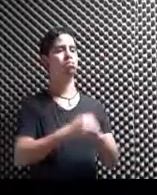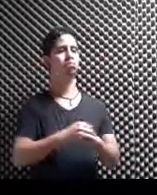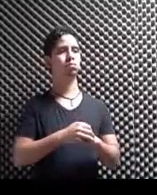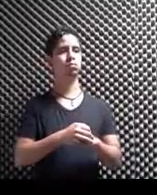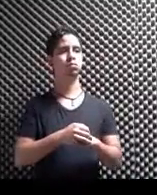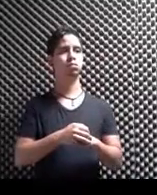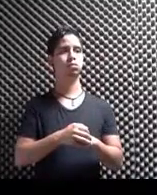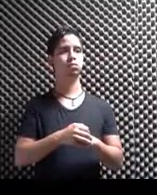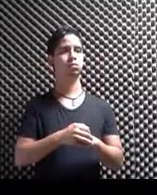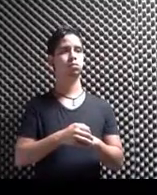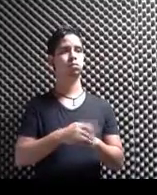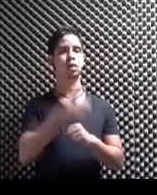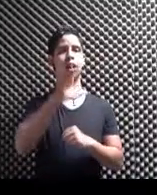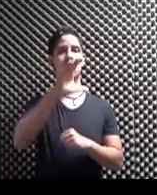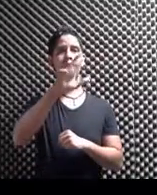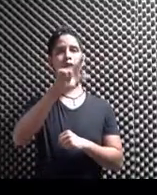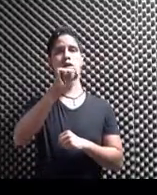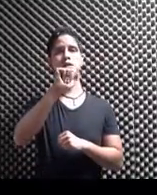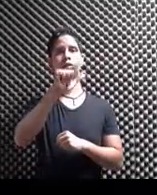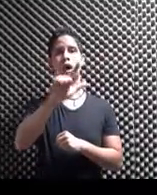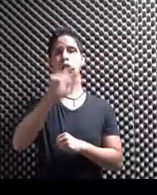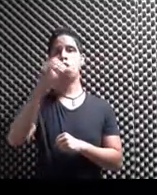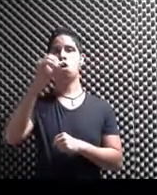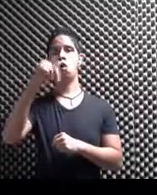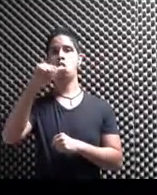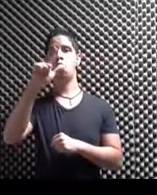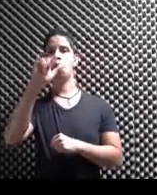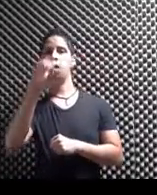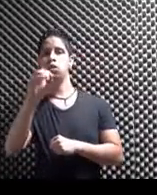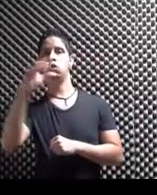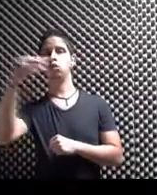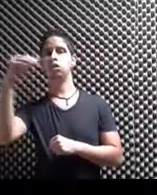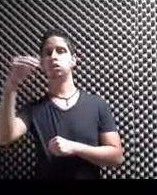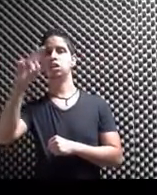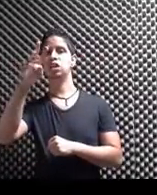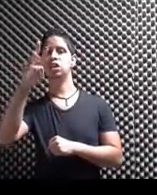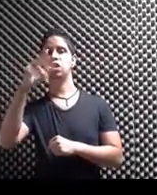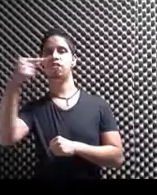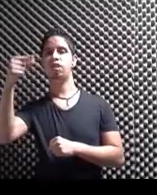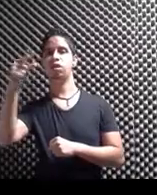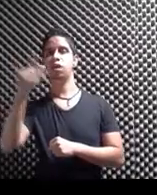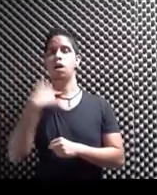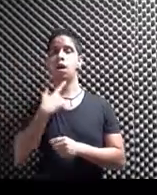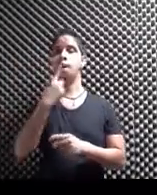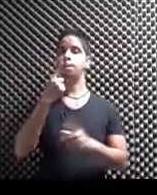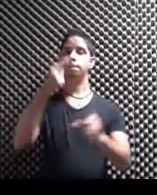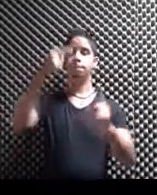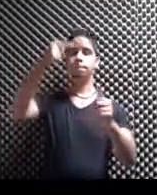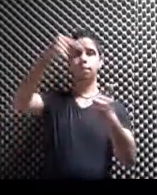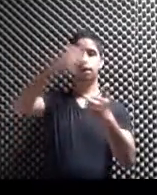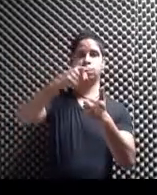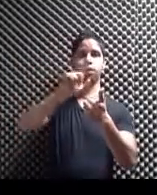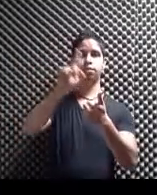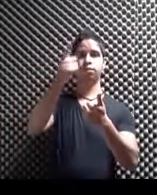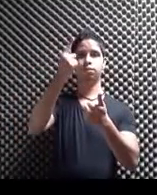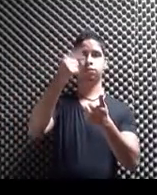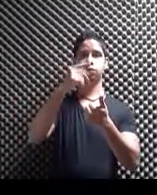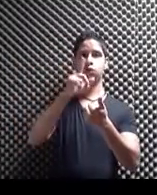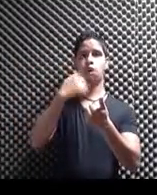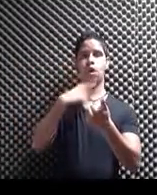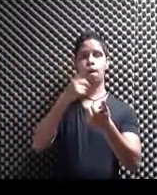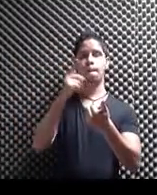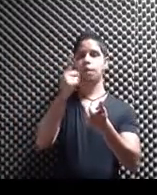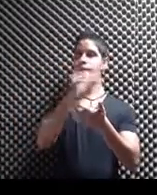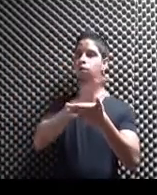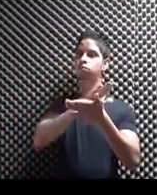el el cristal el ópalo y el verde ok prioridad lo que es limpiar mirar hacia el